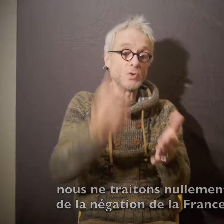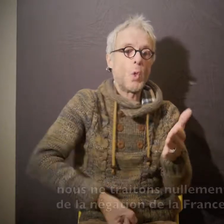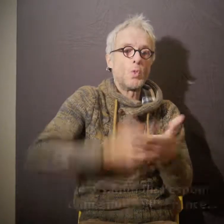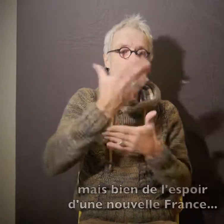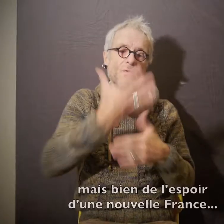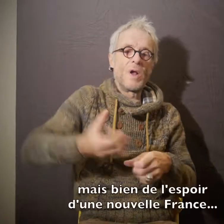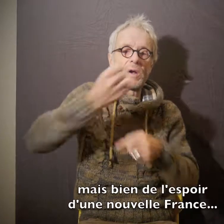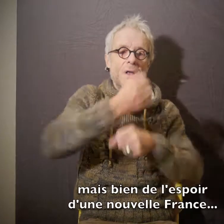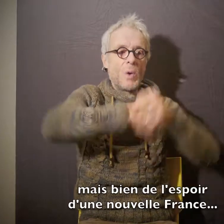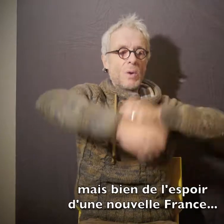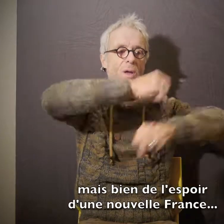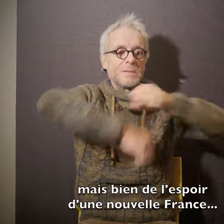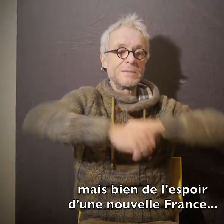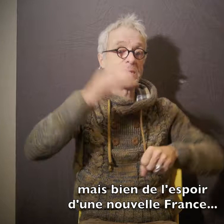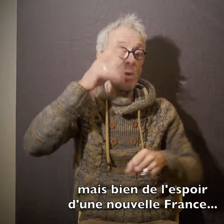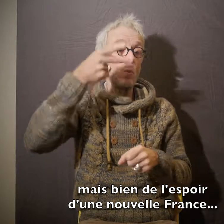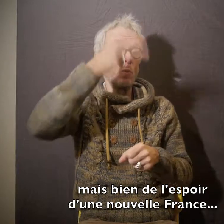plus à l'écoute de ceux qui en sont le sang.